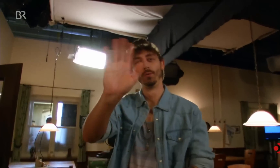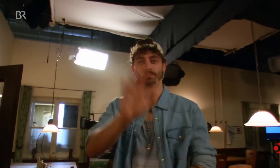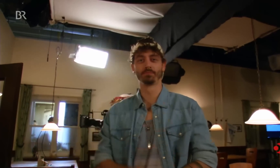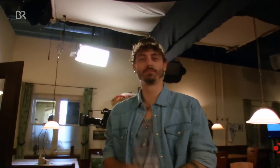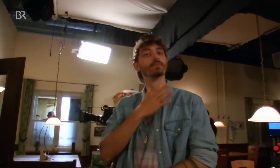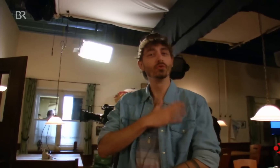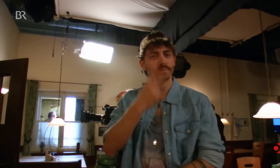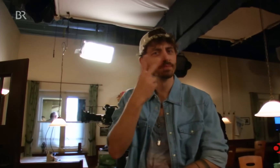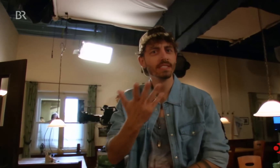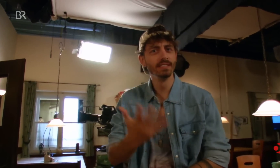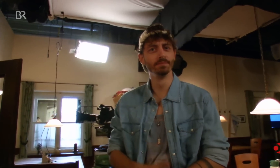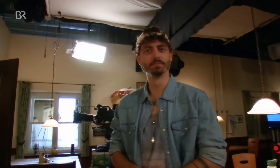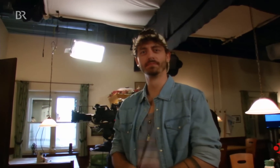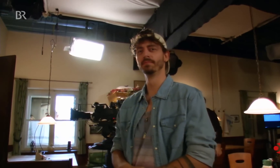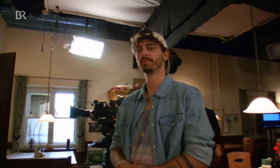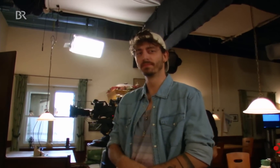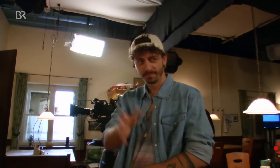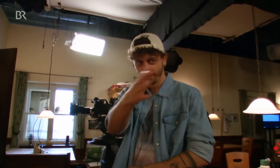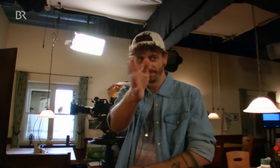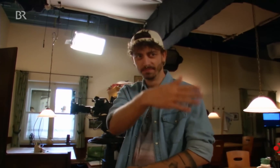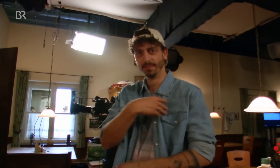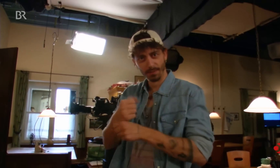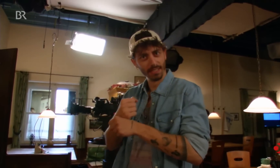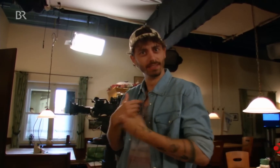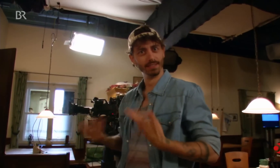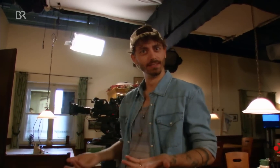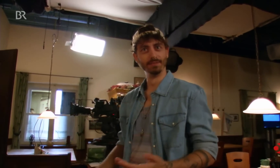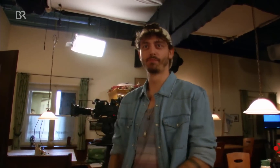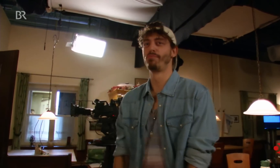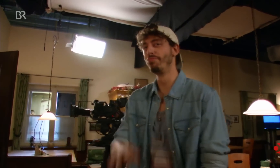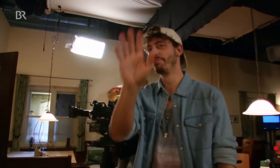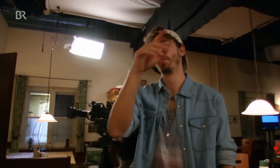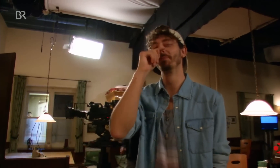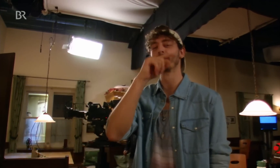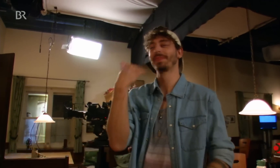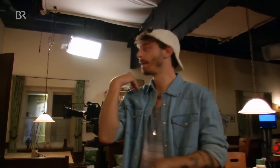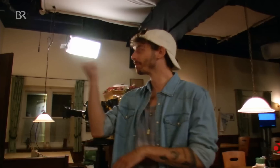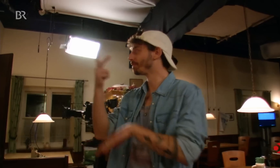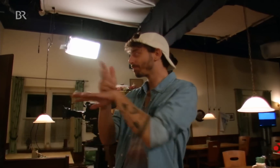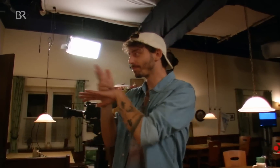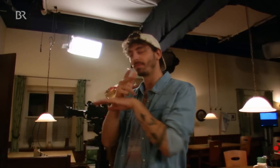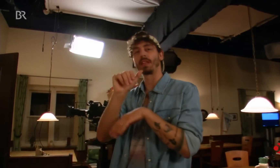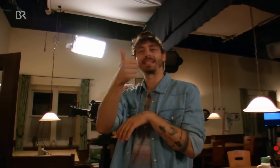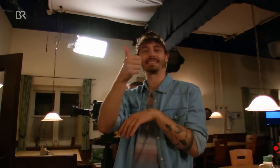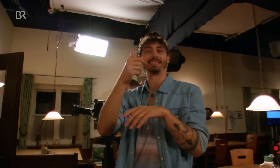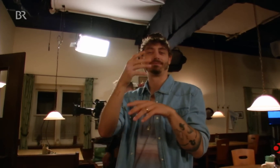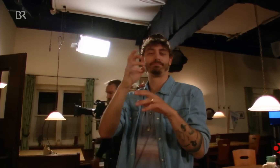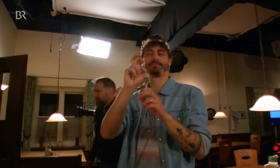Hallo, was wollt ihr denn schon wieder? Geh mal auf die Seite, ich muss arbeiten. Ach Quatsch, nur Spaß. Wir haben jetzt eine